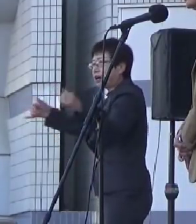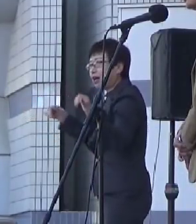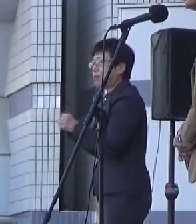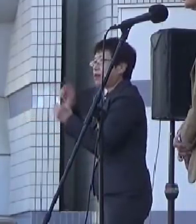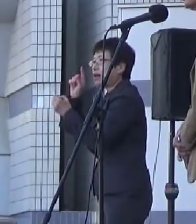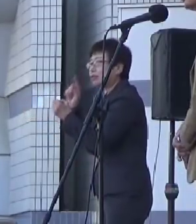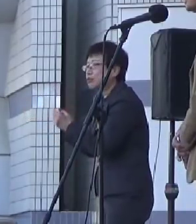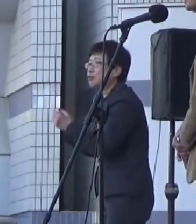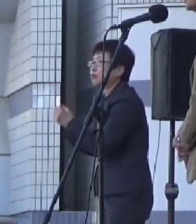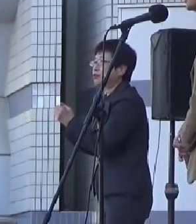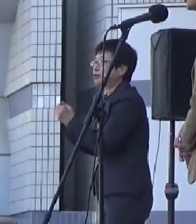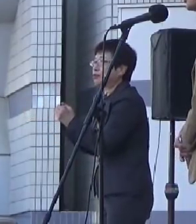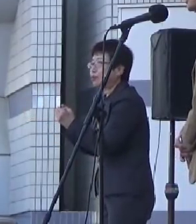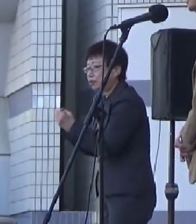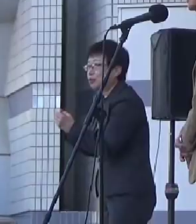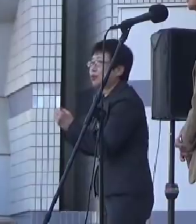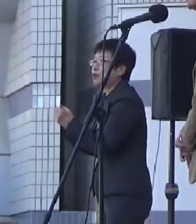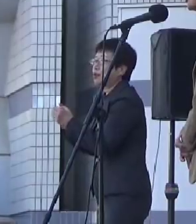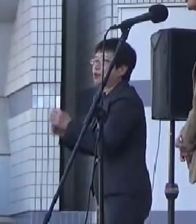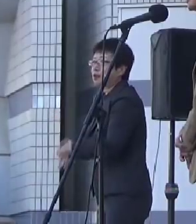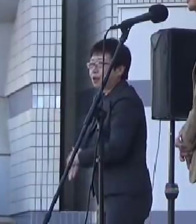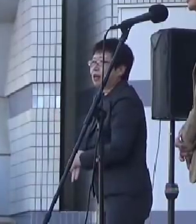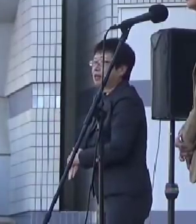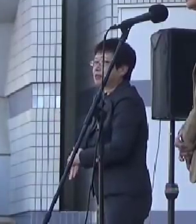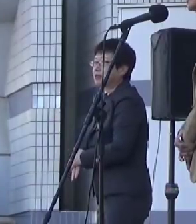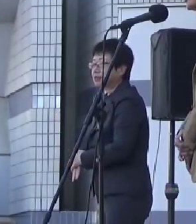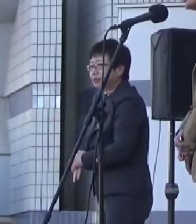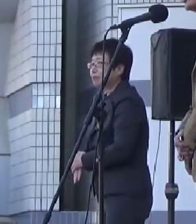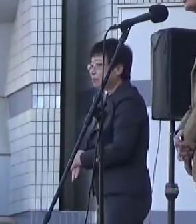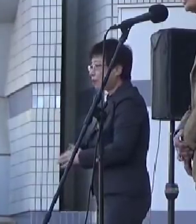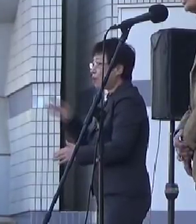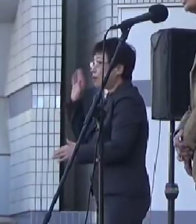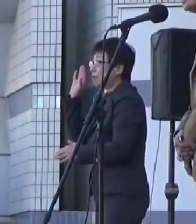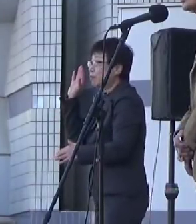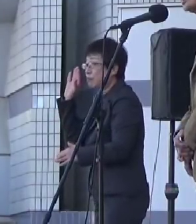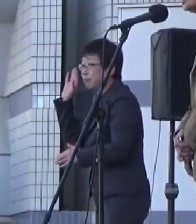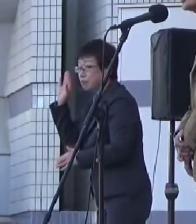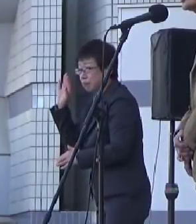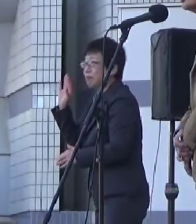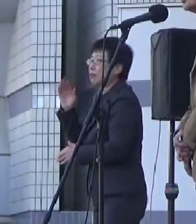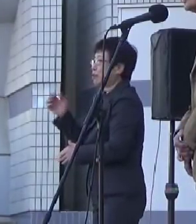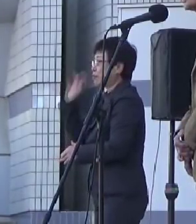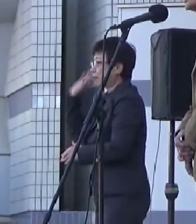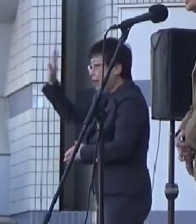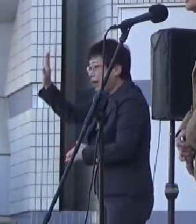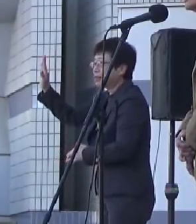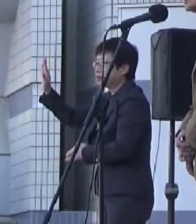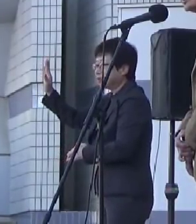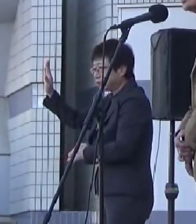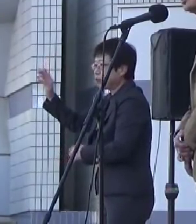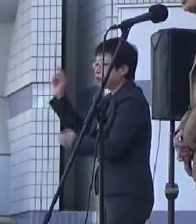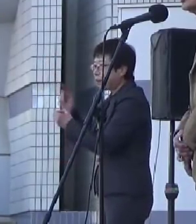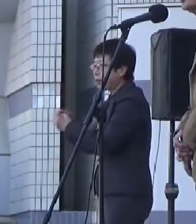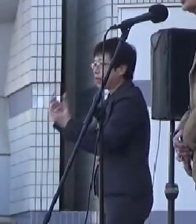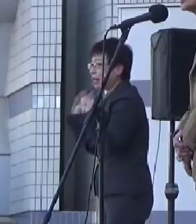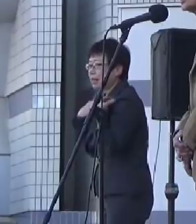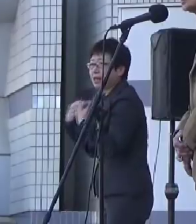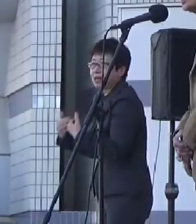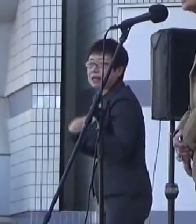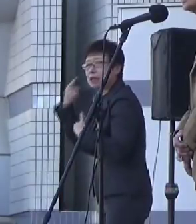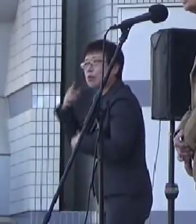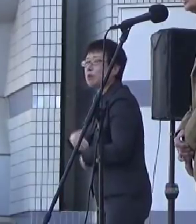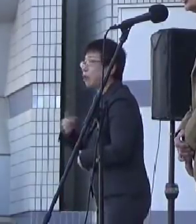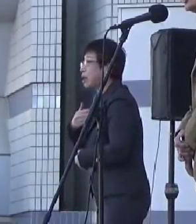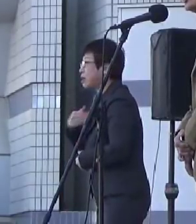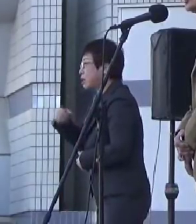するというふうなことが子孫から、未来の子孫から託されていると思います。私たちも病